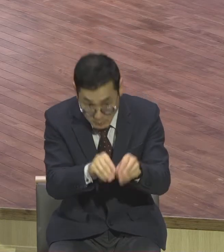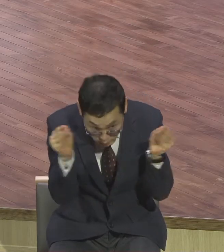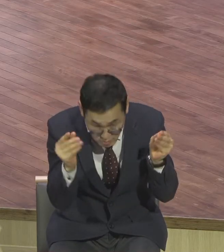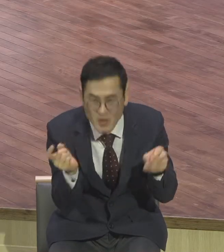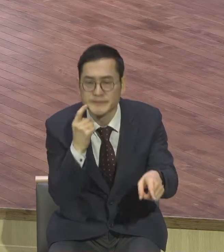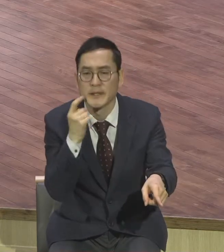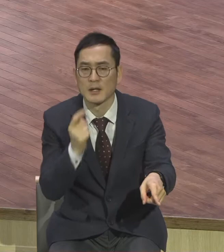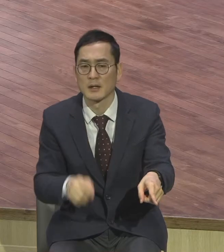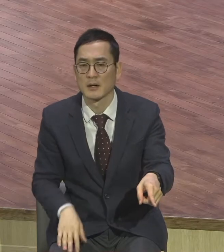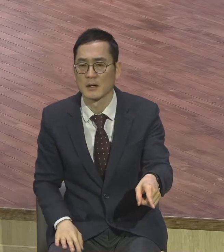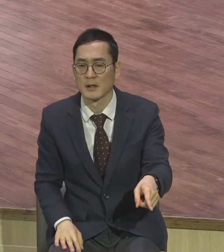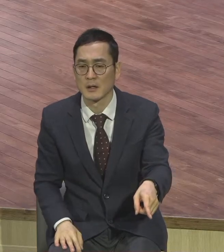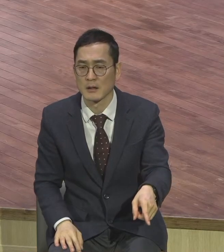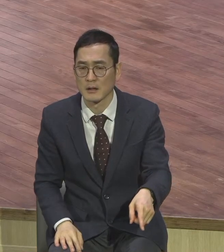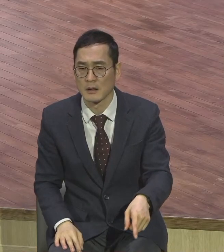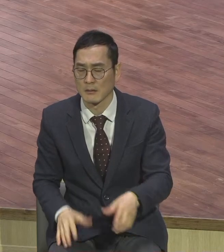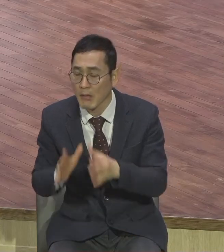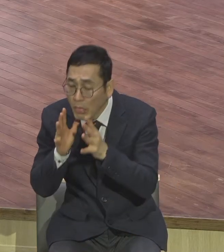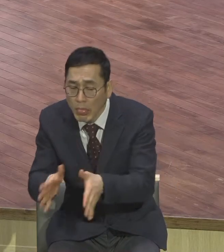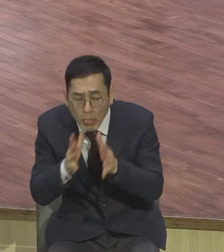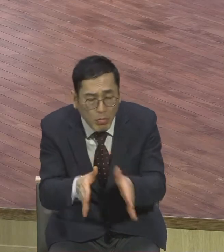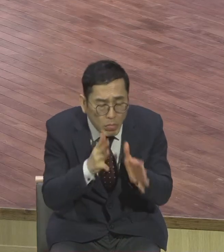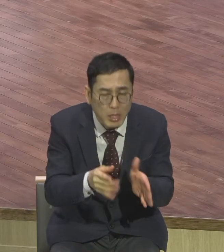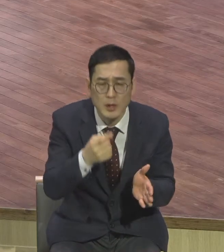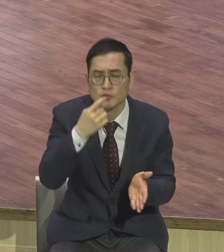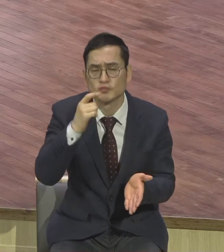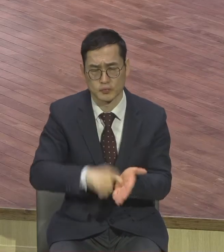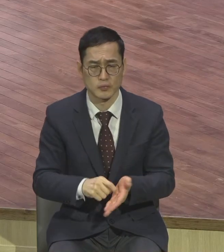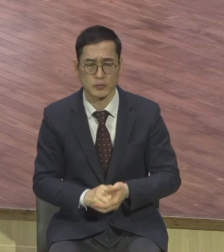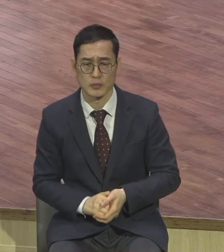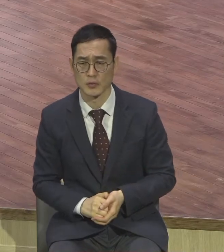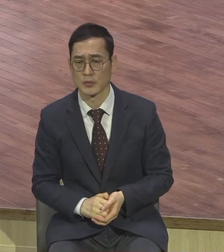혹 혹하다가 나중에 훅 당하는 수가 있어요.